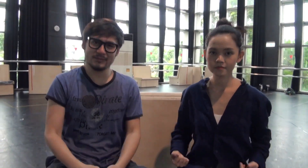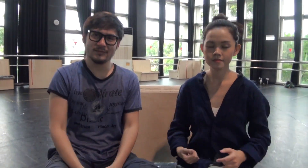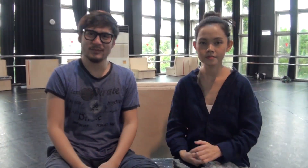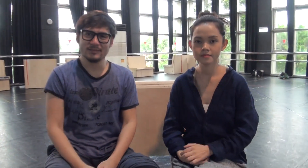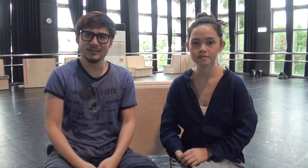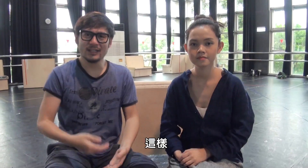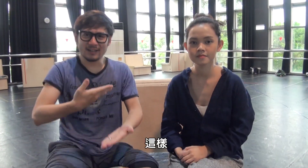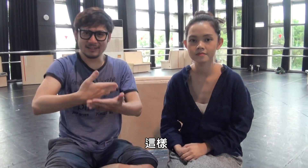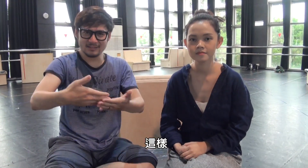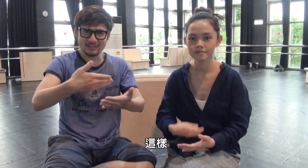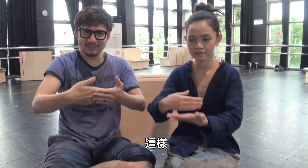这样。